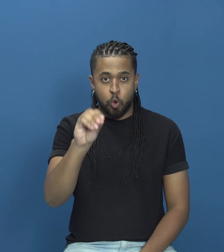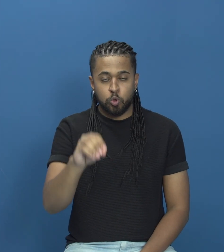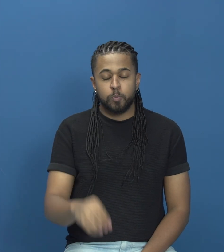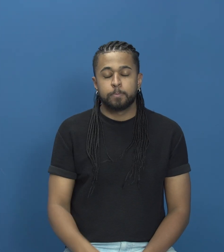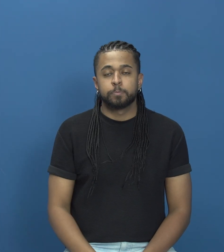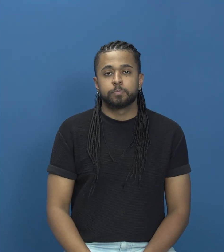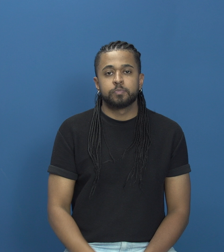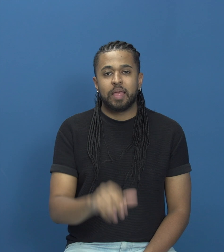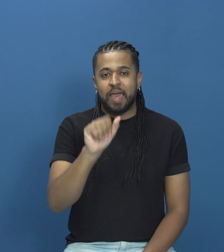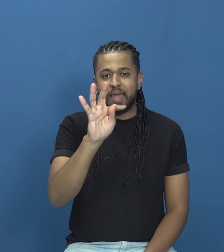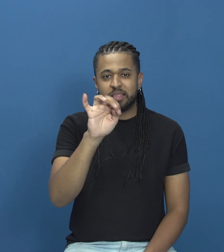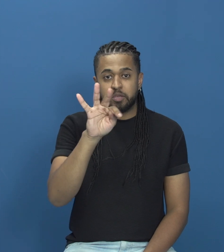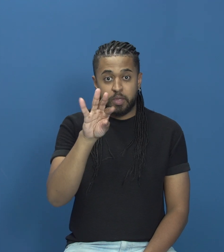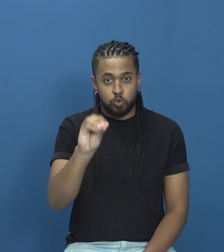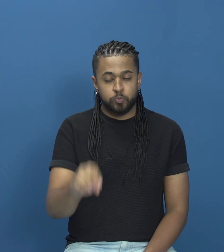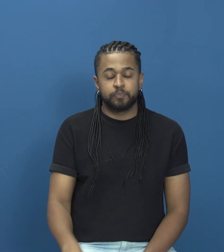atendimento.